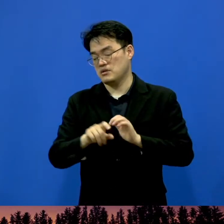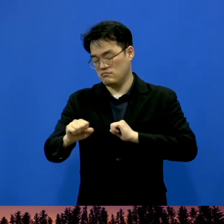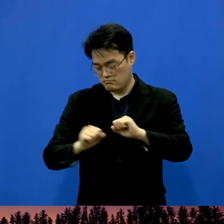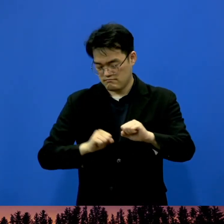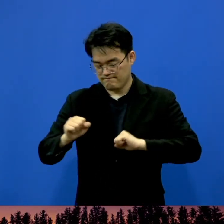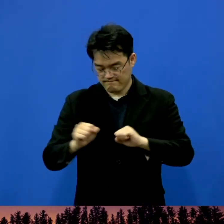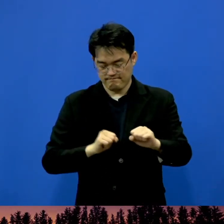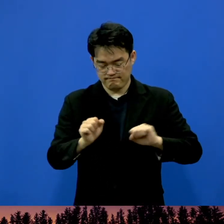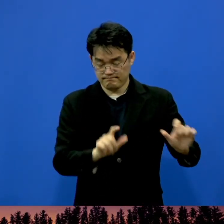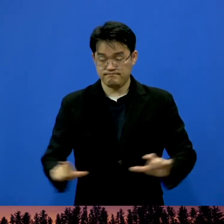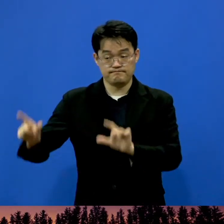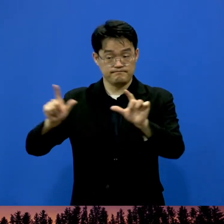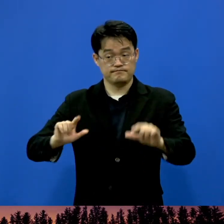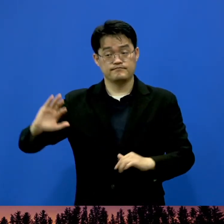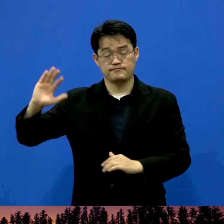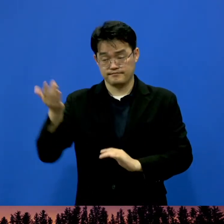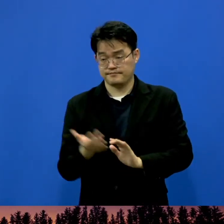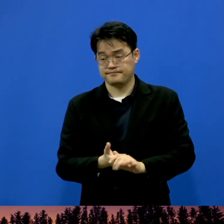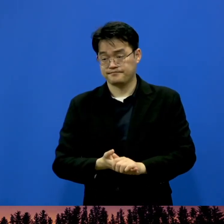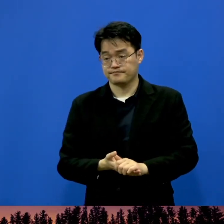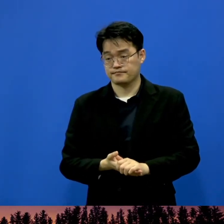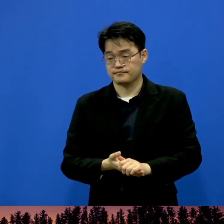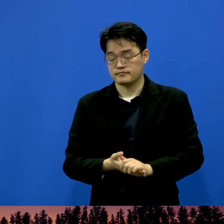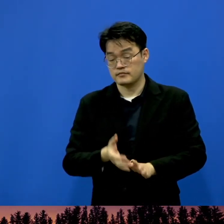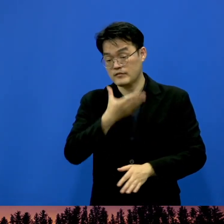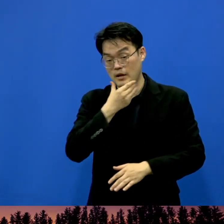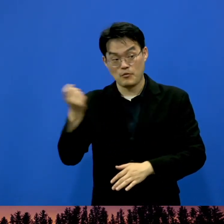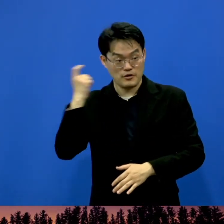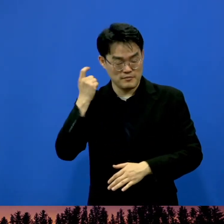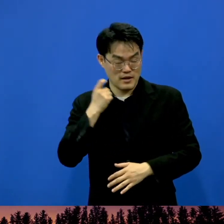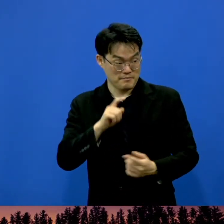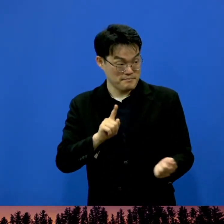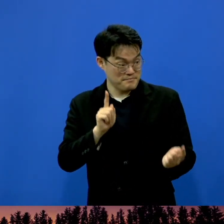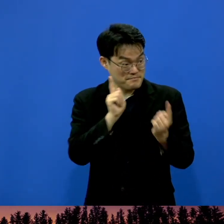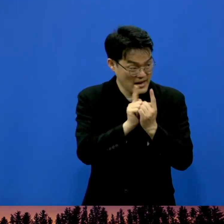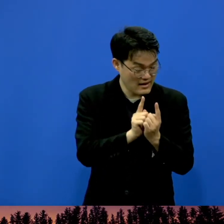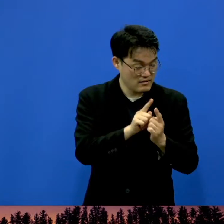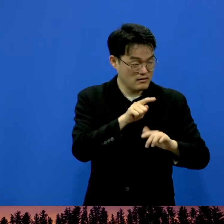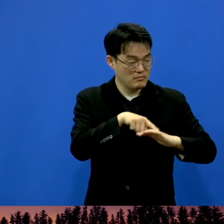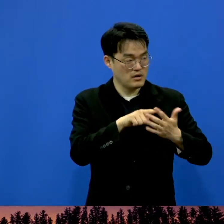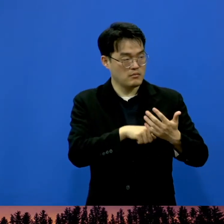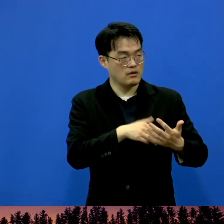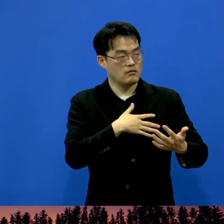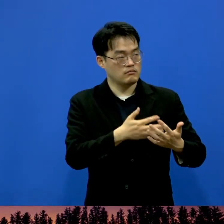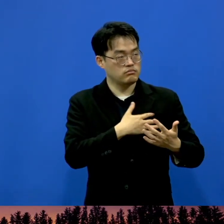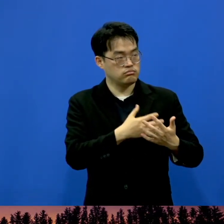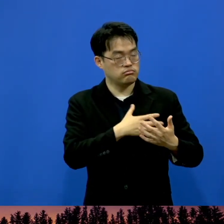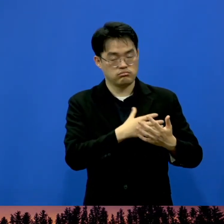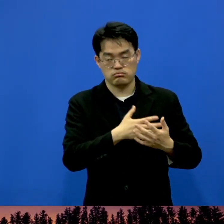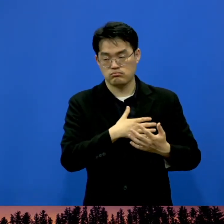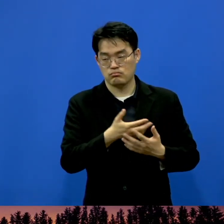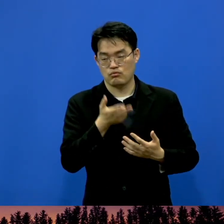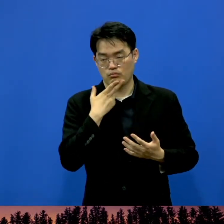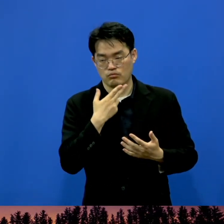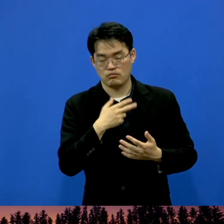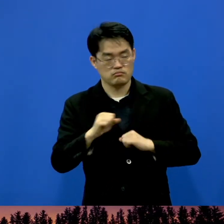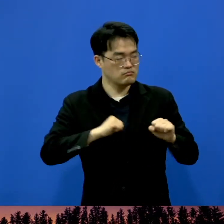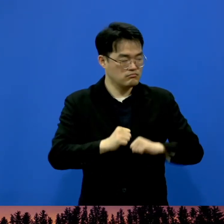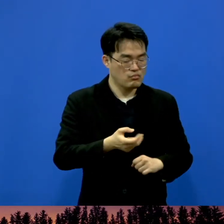내가 믿었는데 복음을 경험했는데 내 가슴이 안 뛴다. 그게 이상한 거예요. 그럴 수